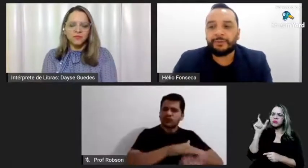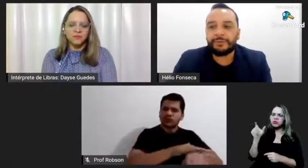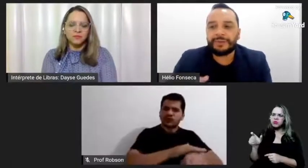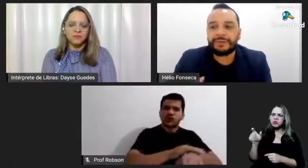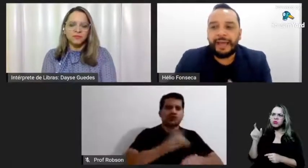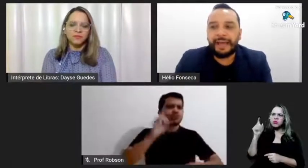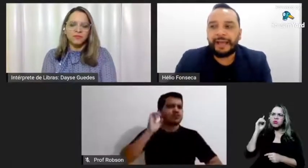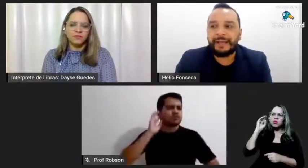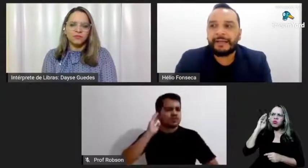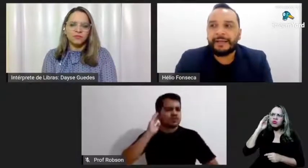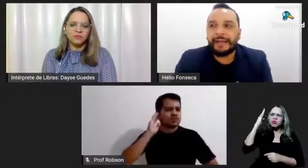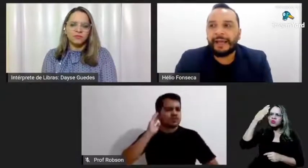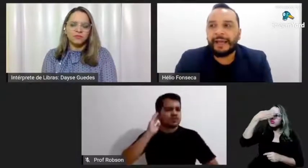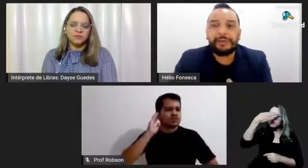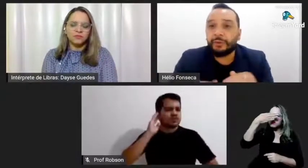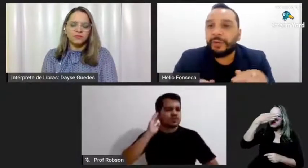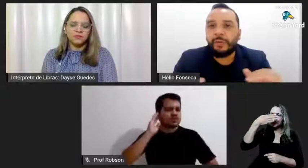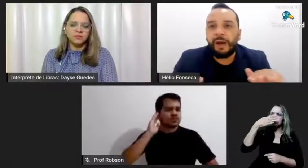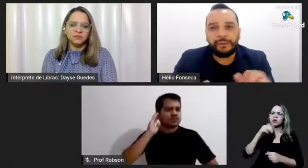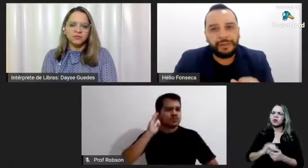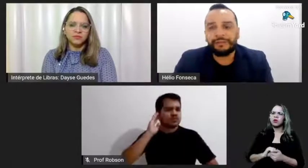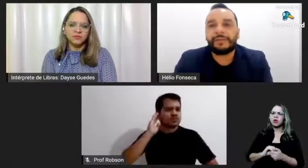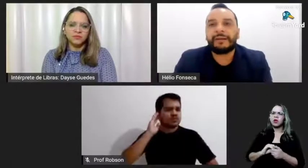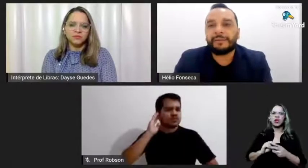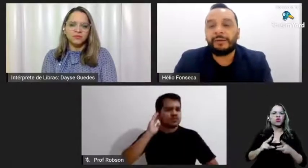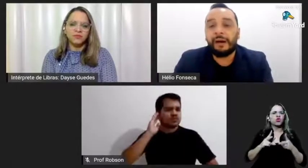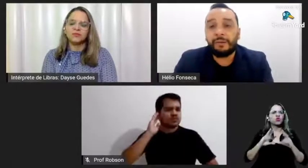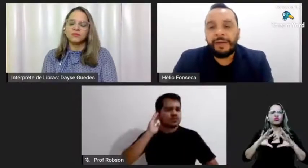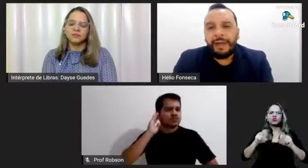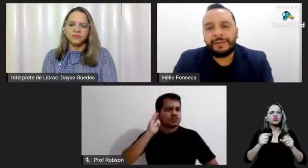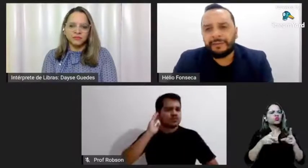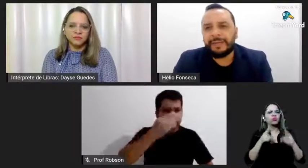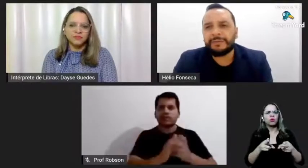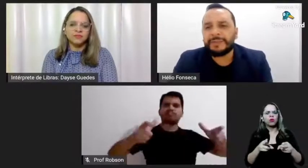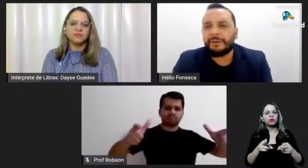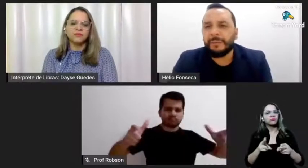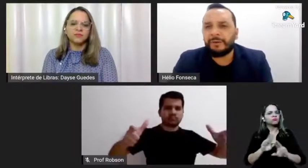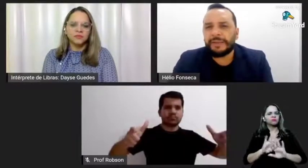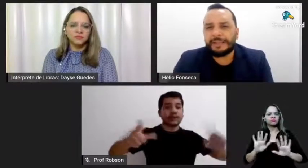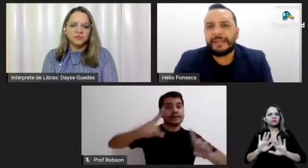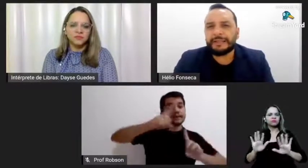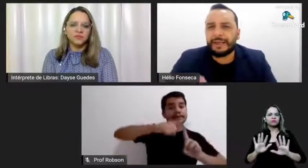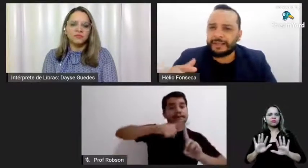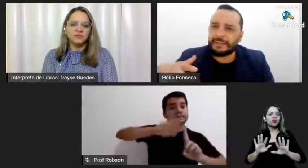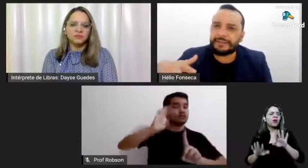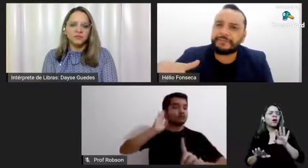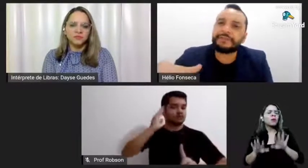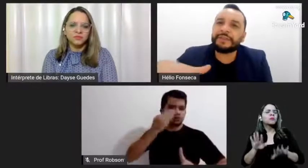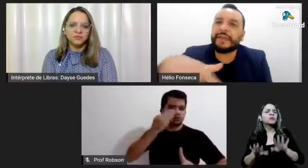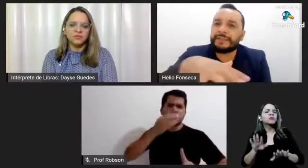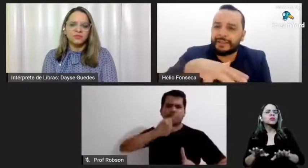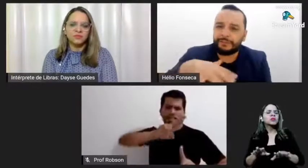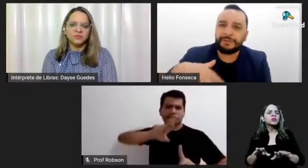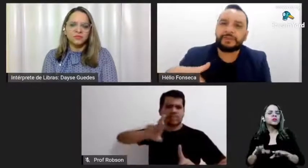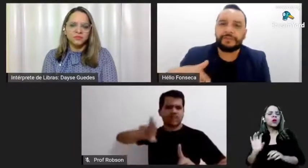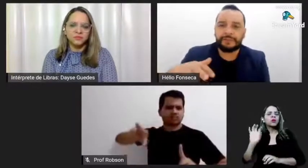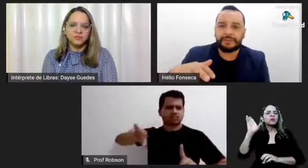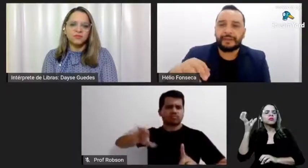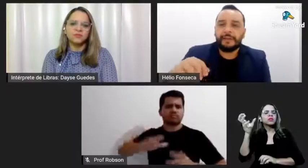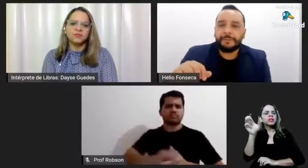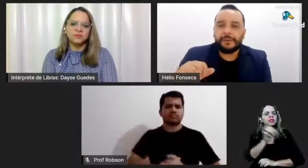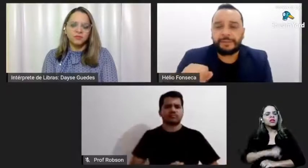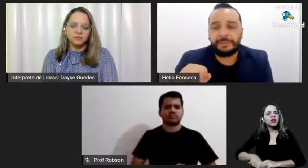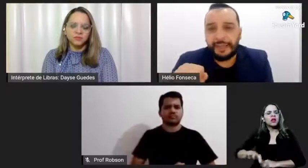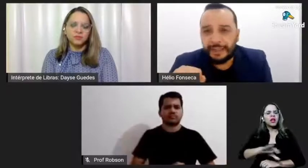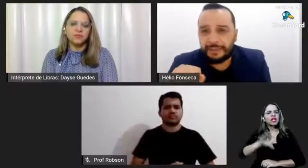é surdo-cega, é tudo igual. Não, não é tudo igual. É mais ou menos como acontece nas áreas das deficiências